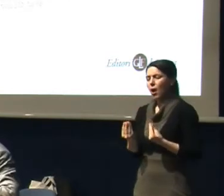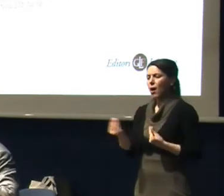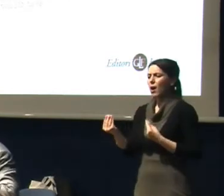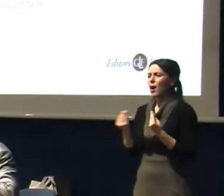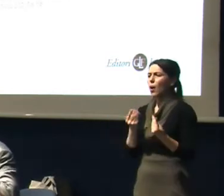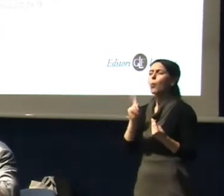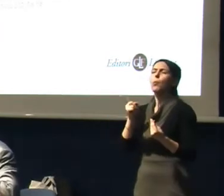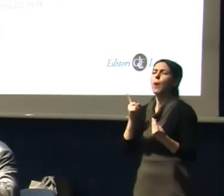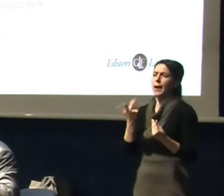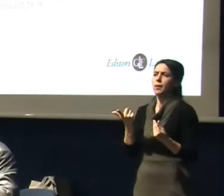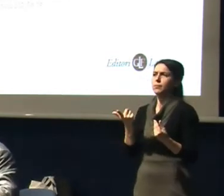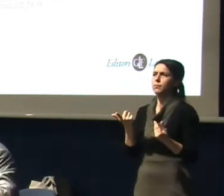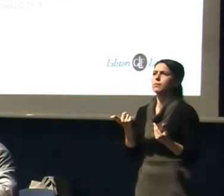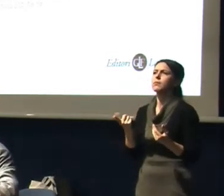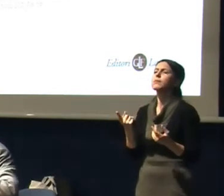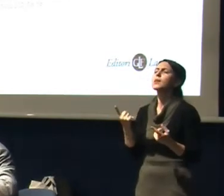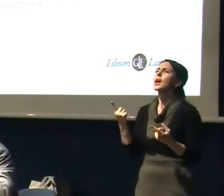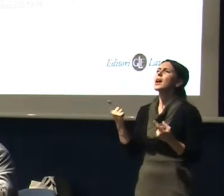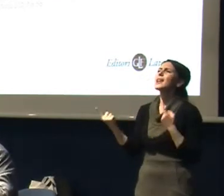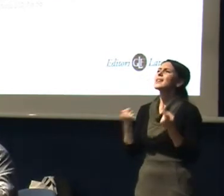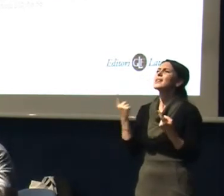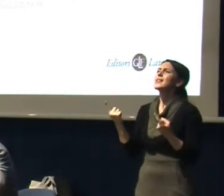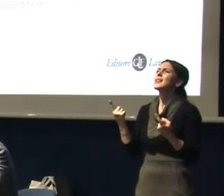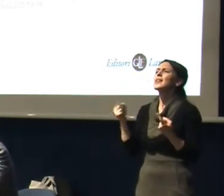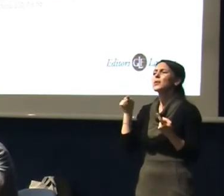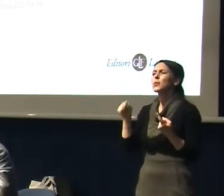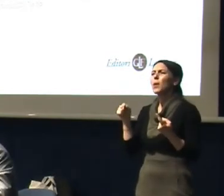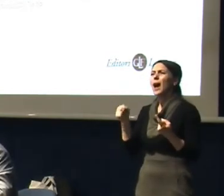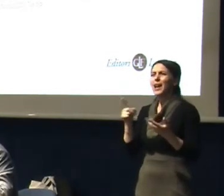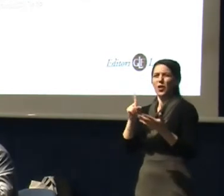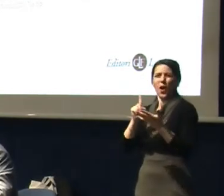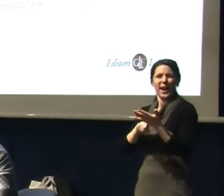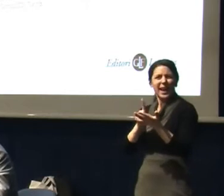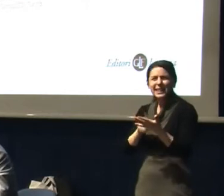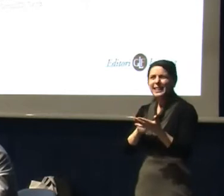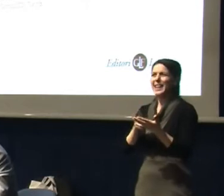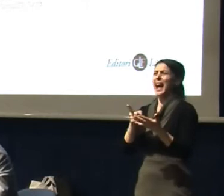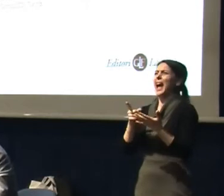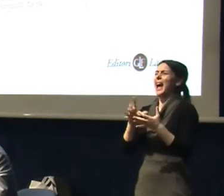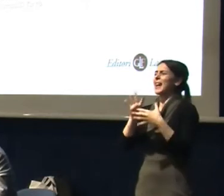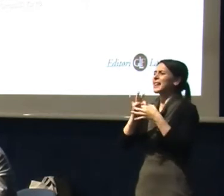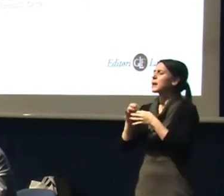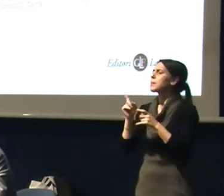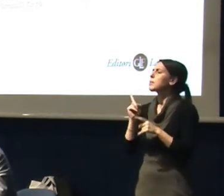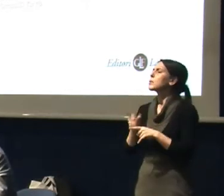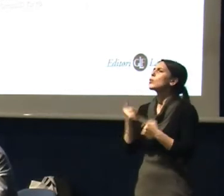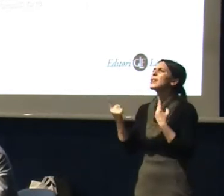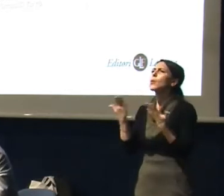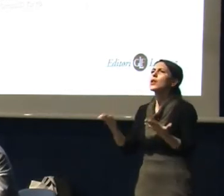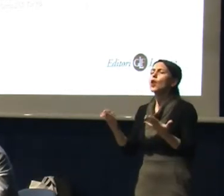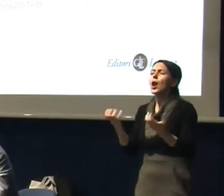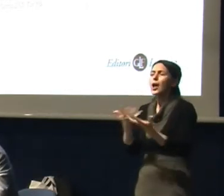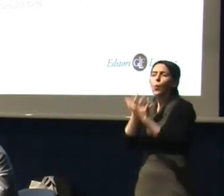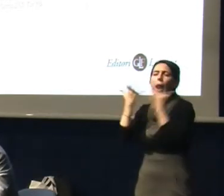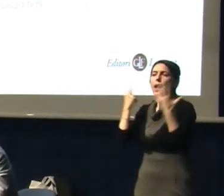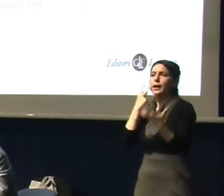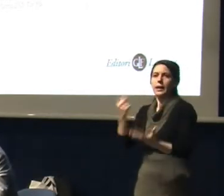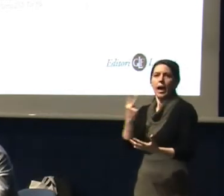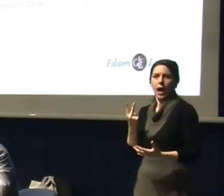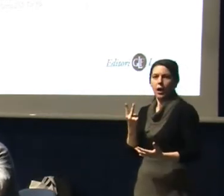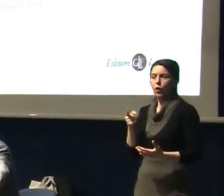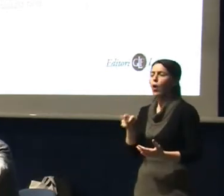prima di tutto una fotografia perfetta è strapiena di dati che la cosa più importante secondo me di questo libro un